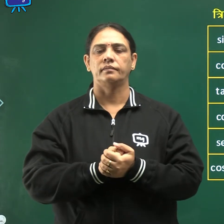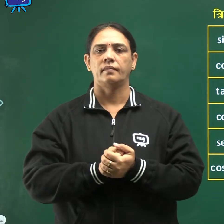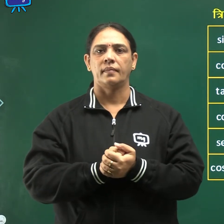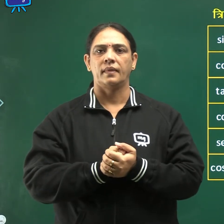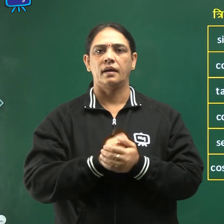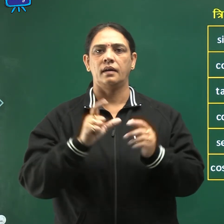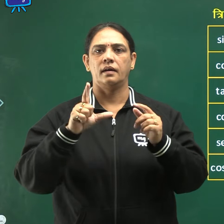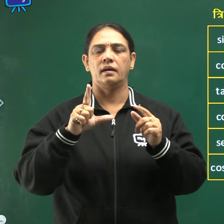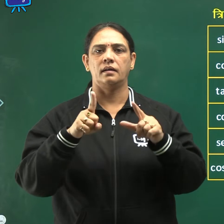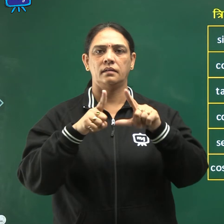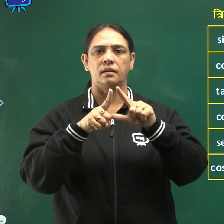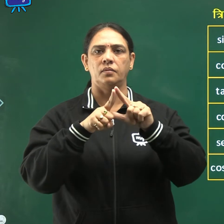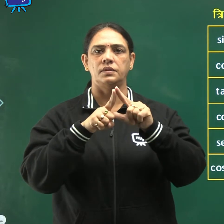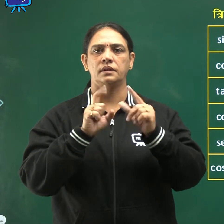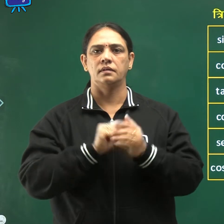त्रिभुज